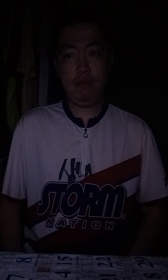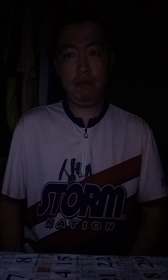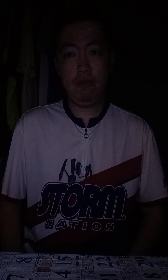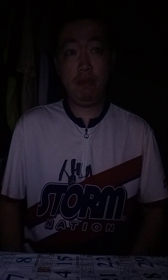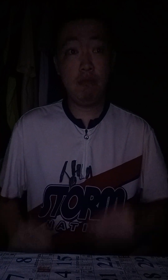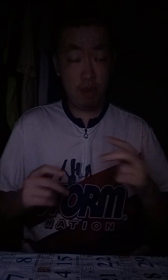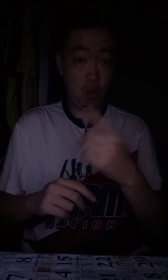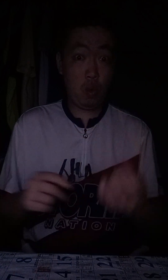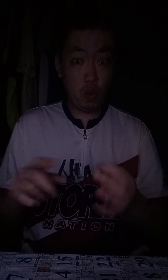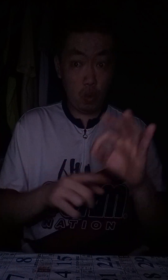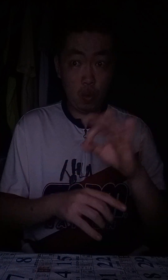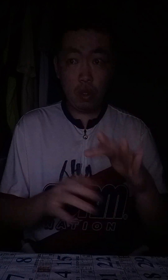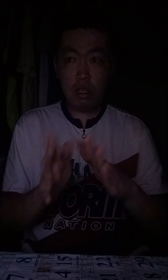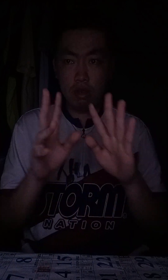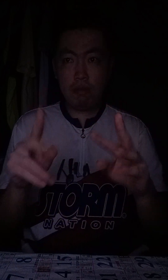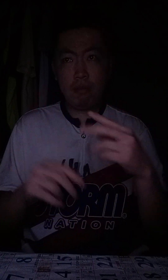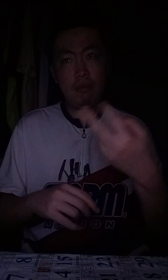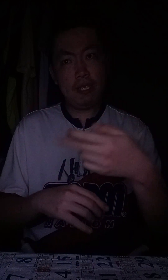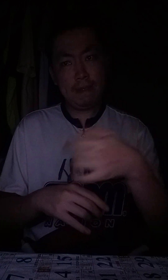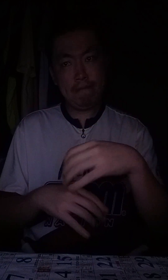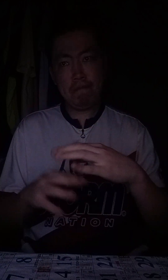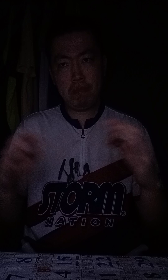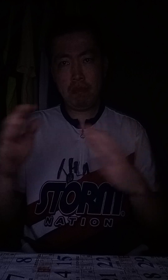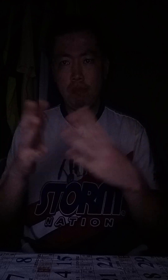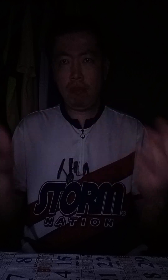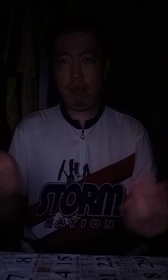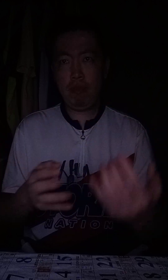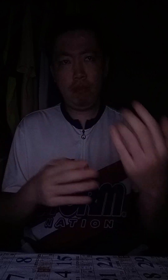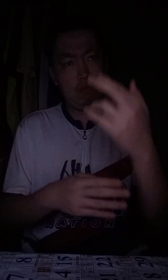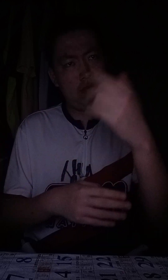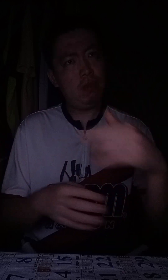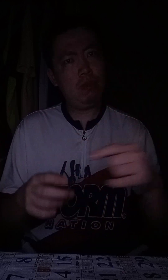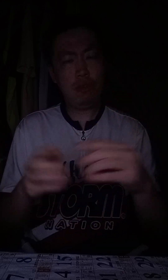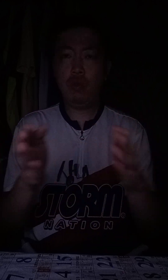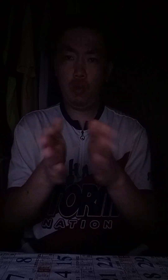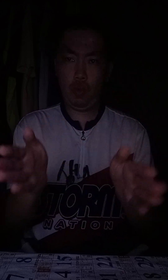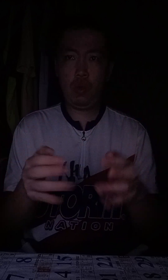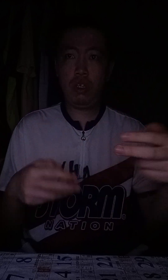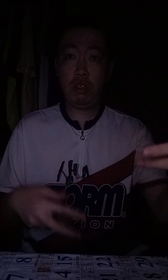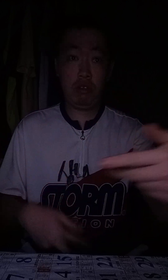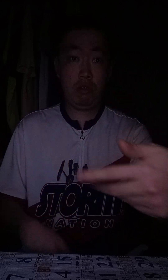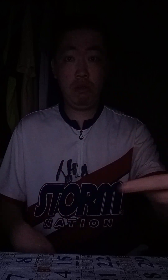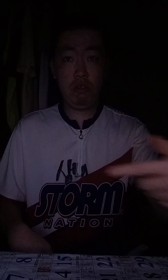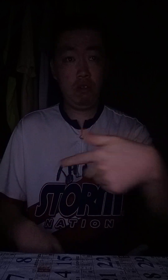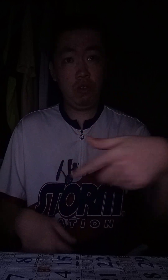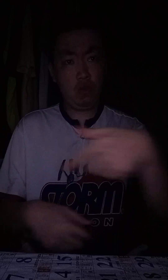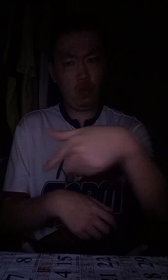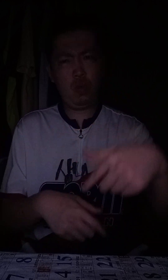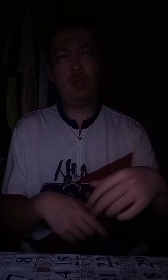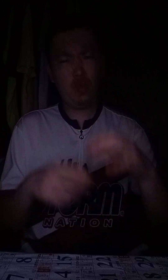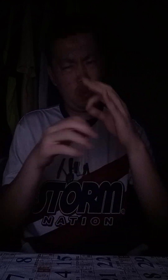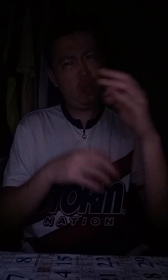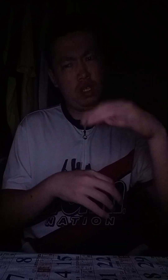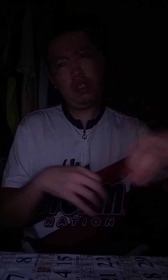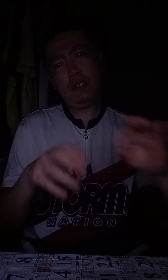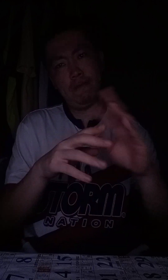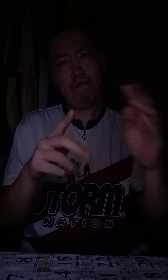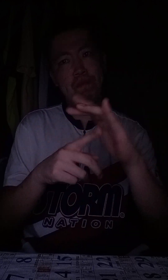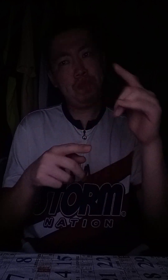오늘 오전 11시 20분쯤 경기도 남양주시 화도읍의 한 도로. 검은색 승용차 한 대가 정류장에 멈춰서